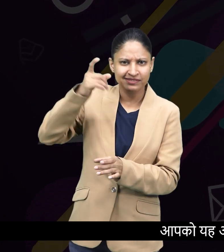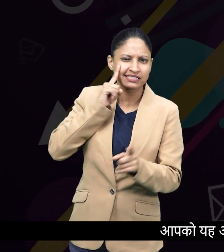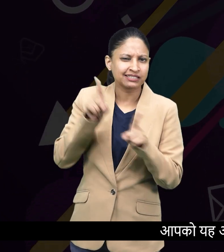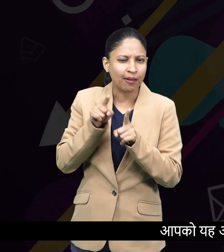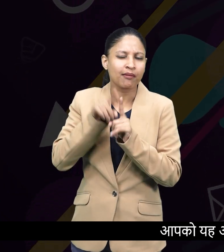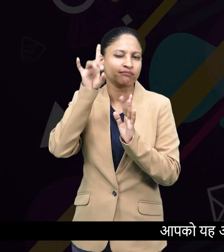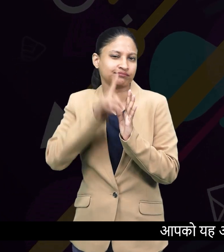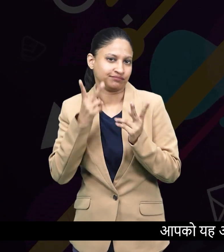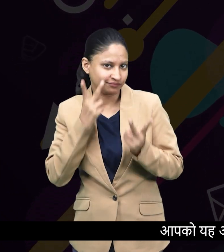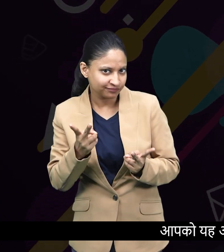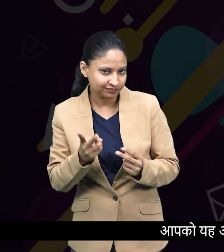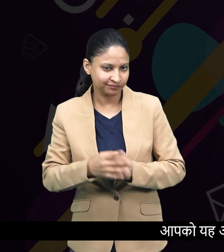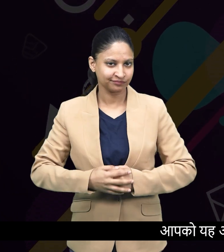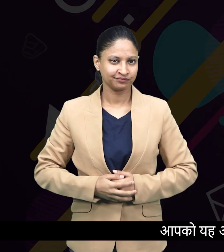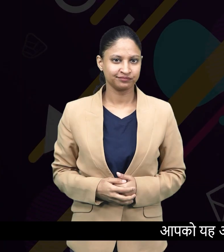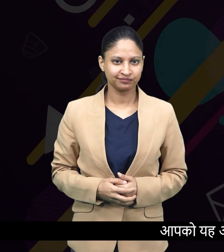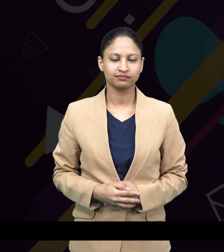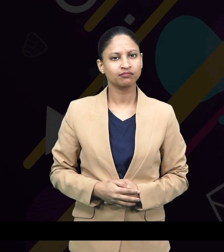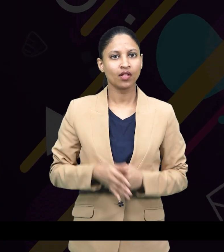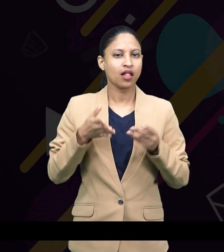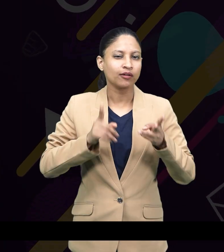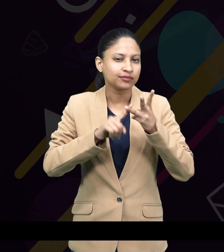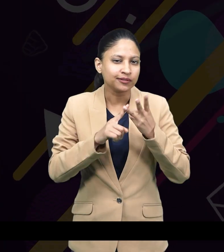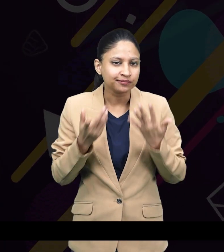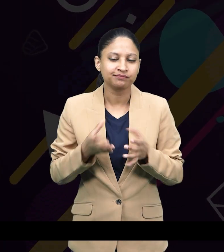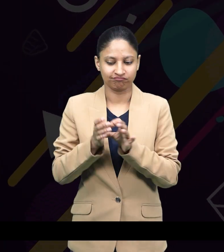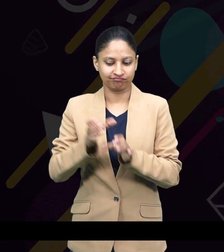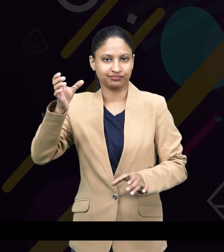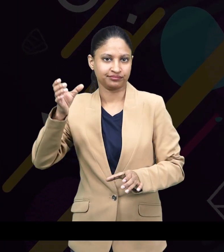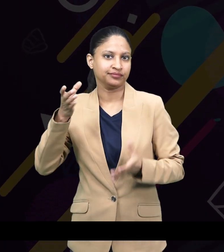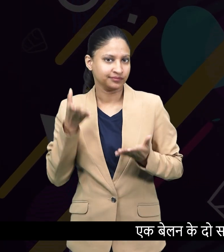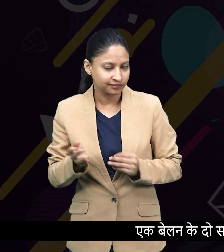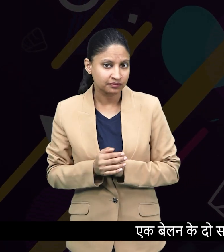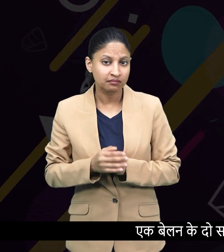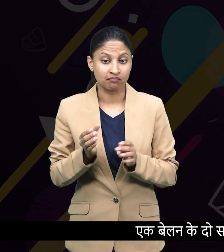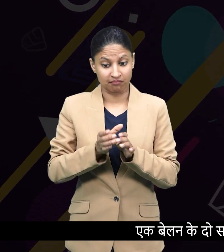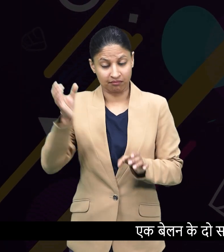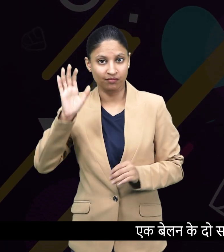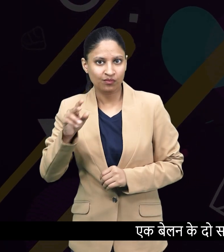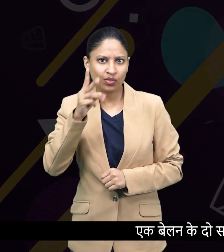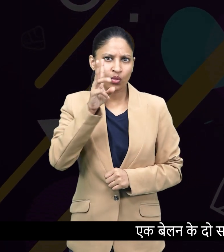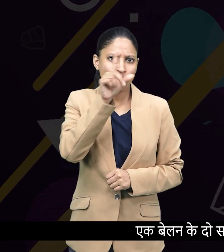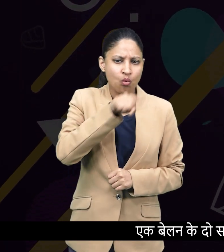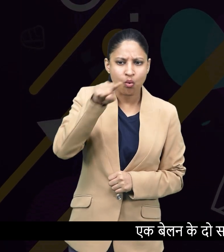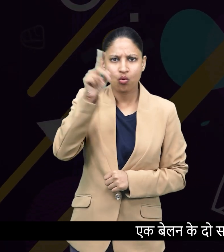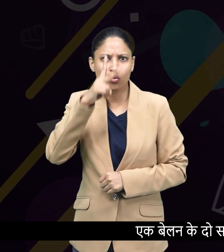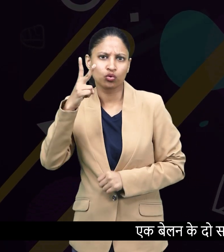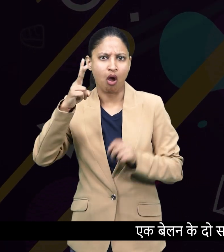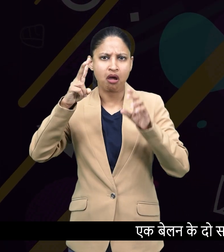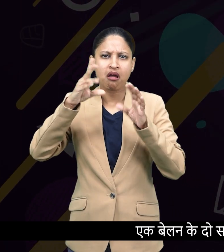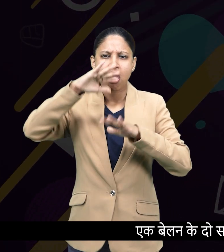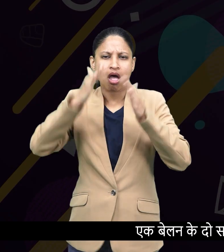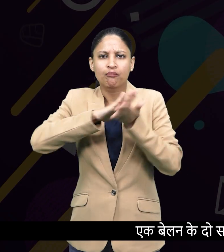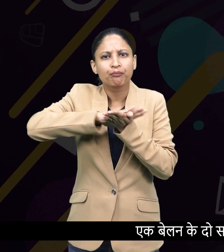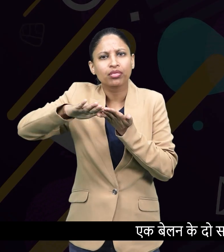आपको यह आकृति डिब्बों में देखने को मिलेगी। 3 बेलन। एक बेलन के 2 समतल वृत्ताकार